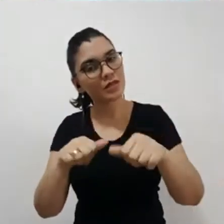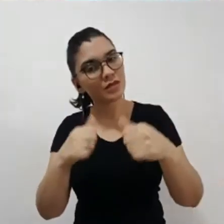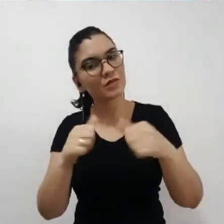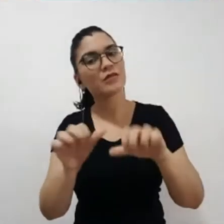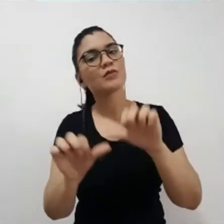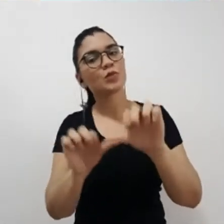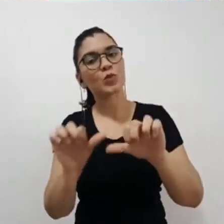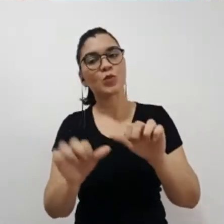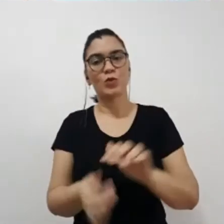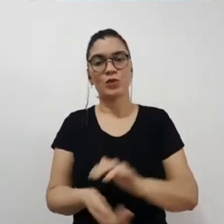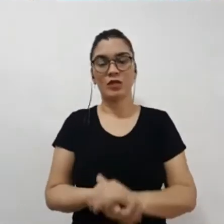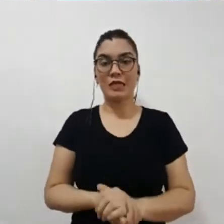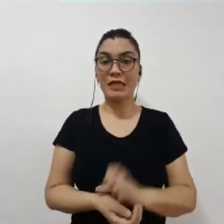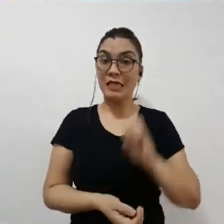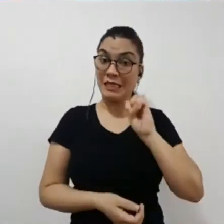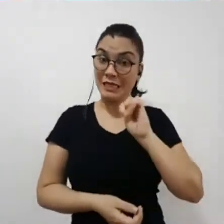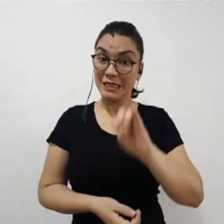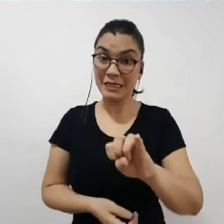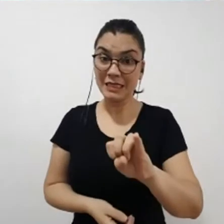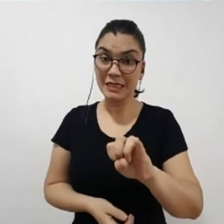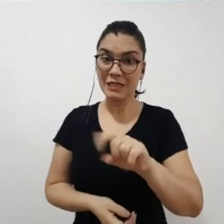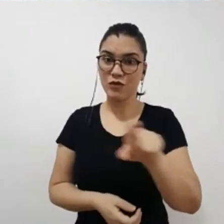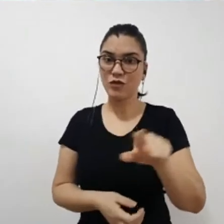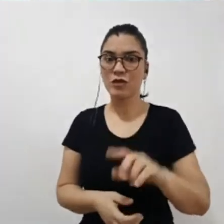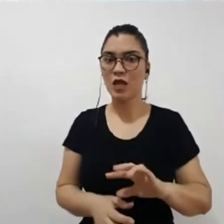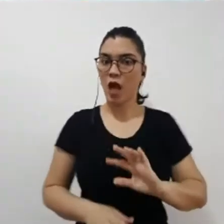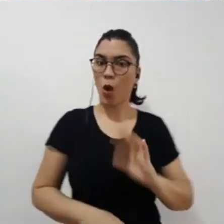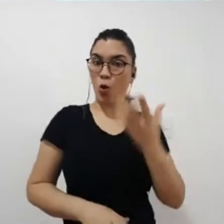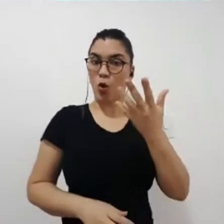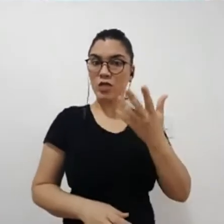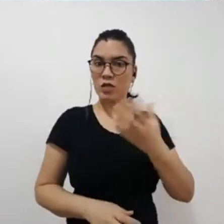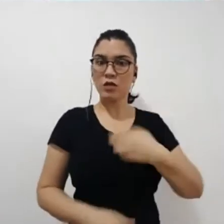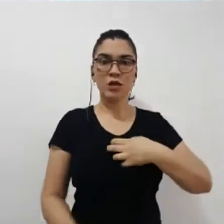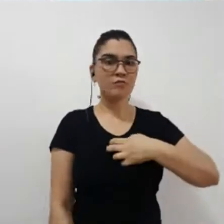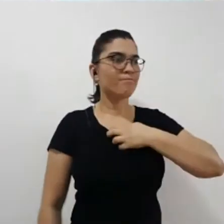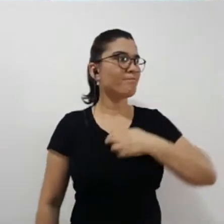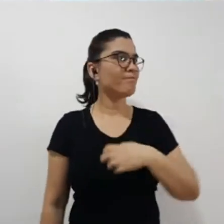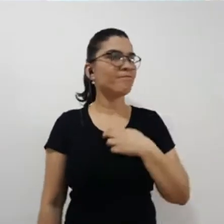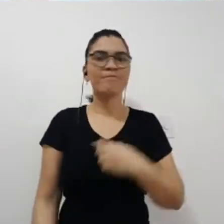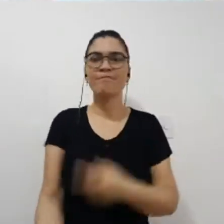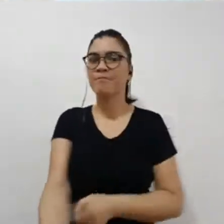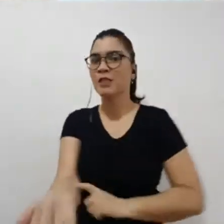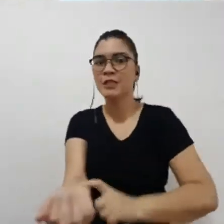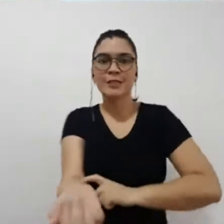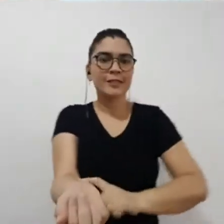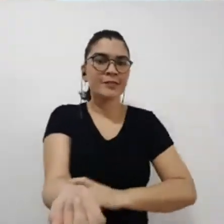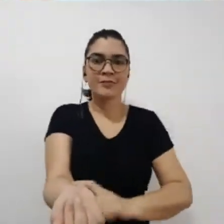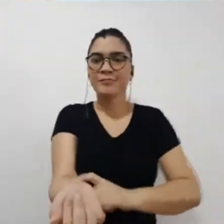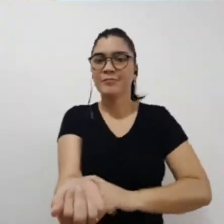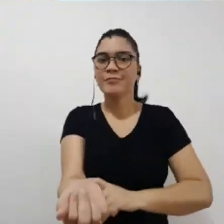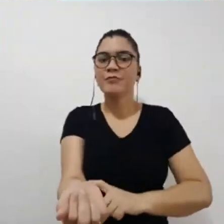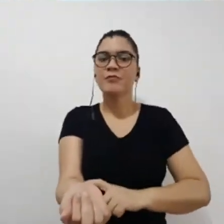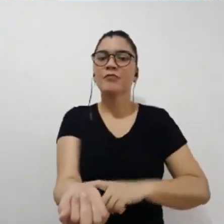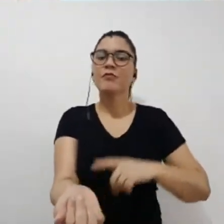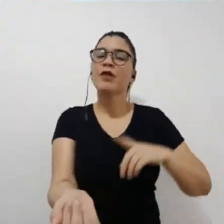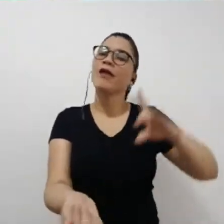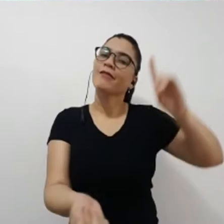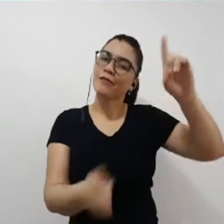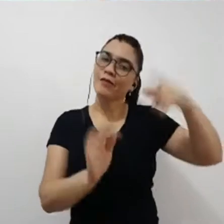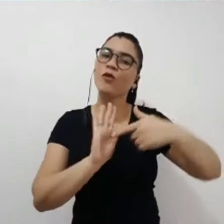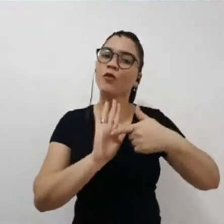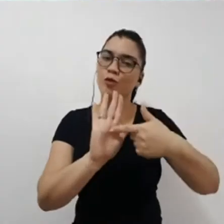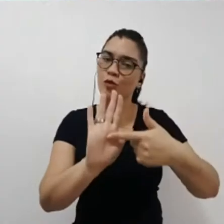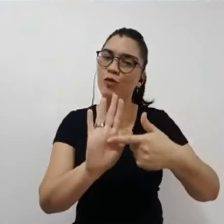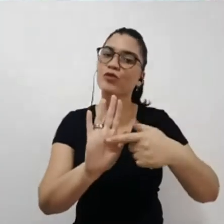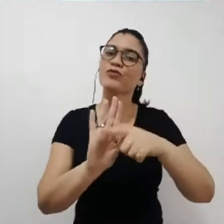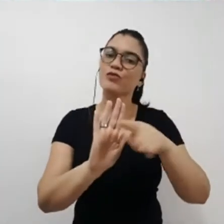a tua maneira de reagir está sendo irritado, estressado, é Deus que está mostrando que o teu coração tem